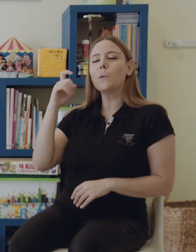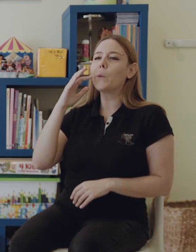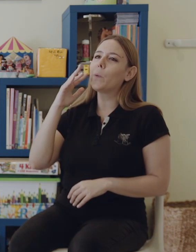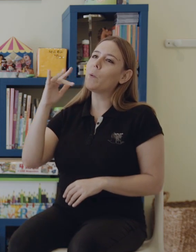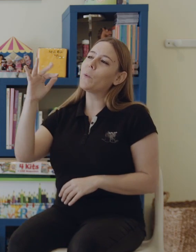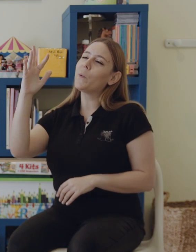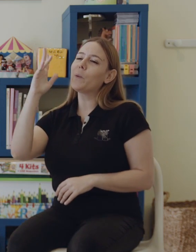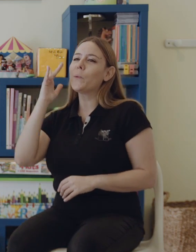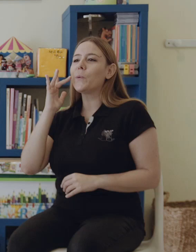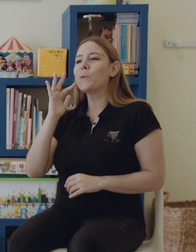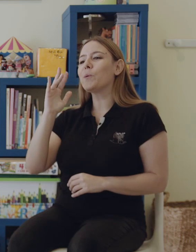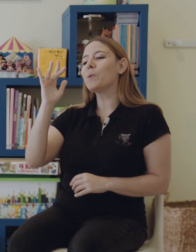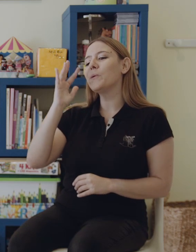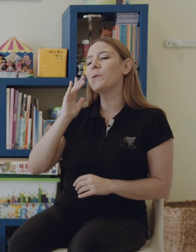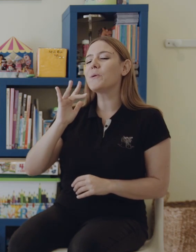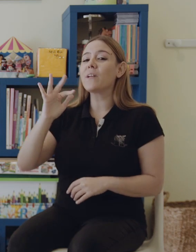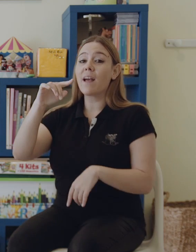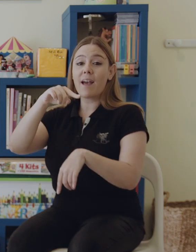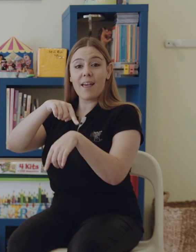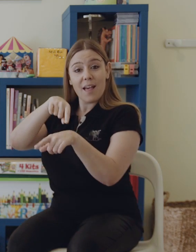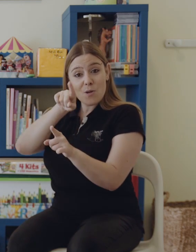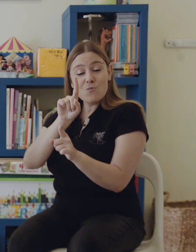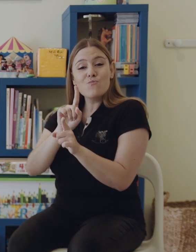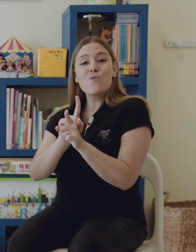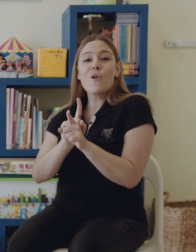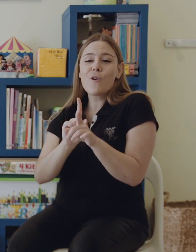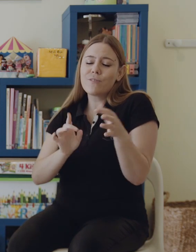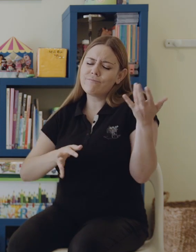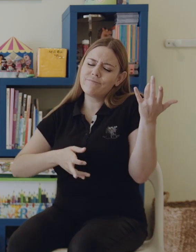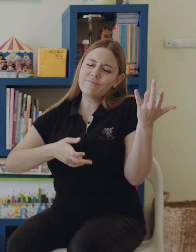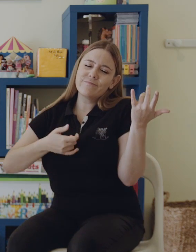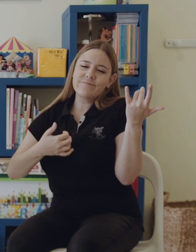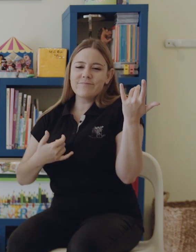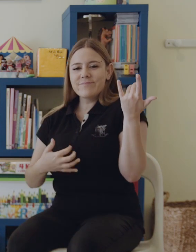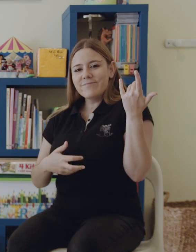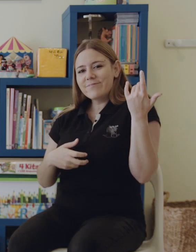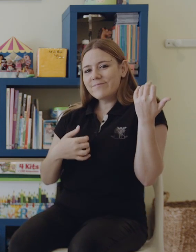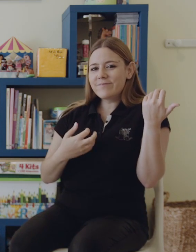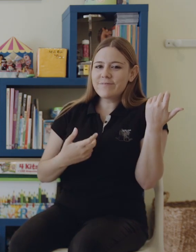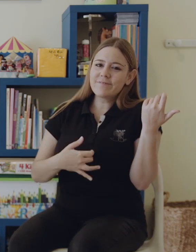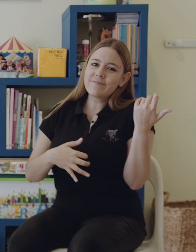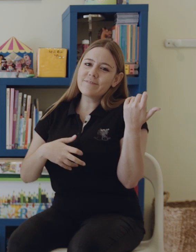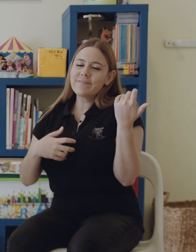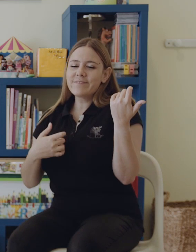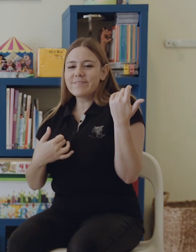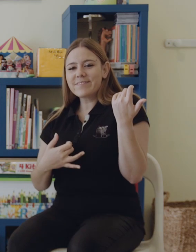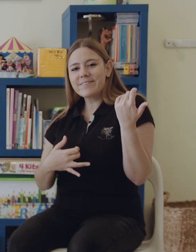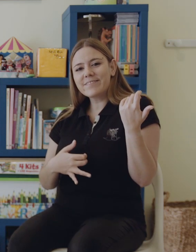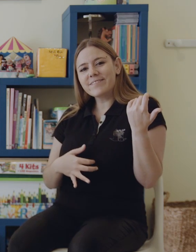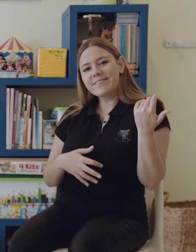Assobia uma cantiga, isso enquanto dedilha a guitarra e uma